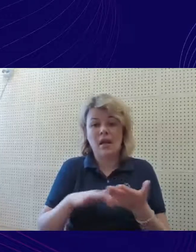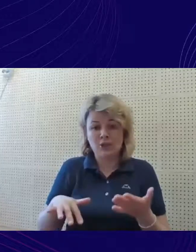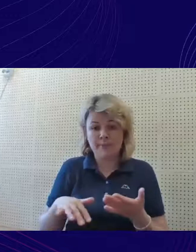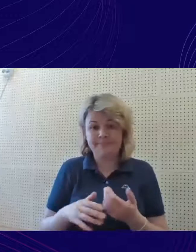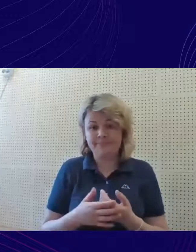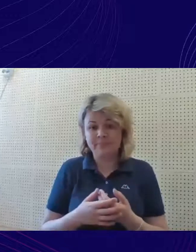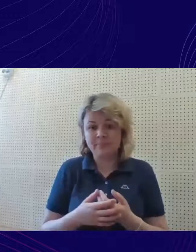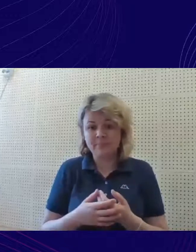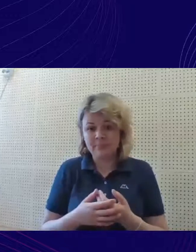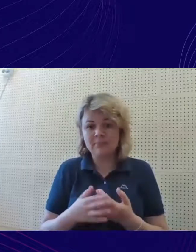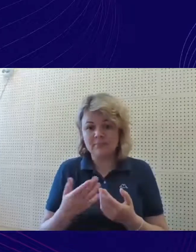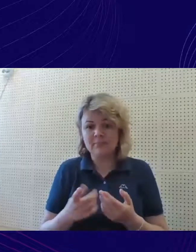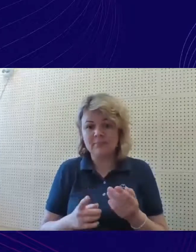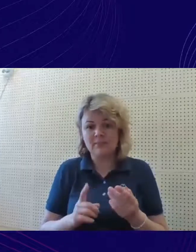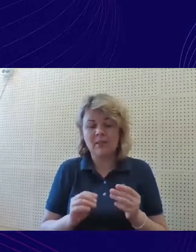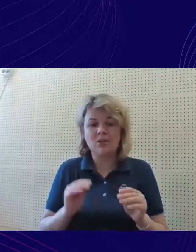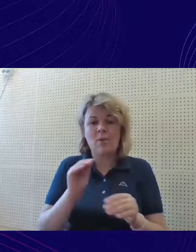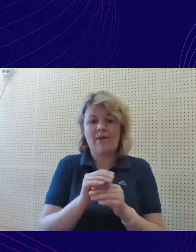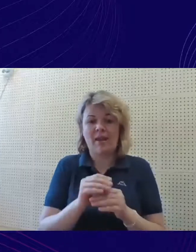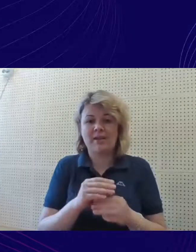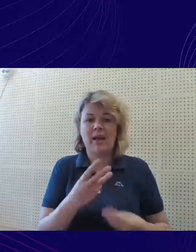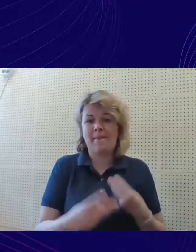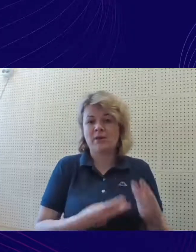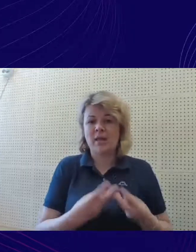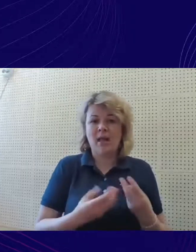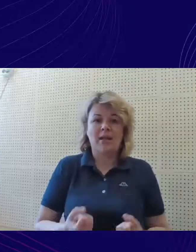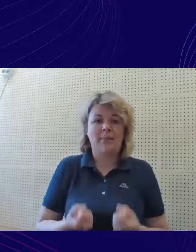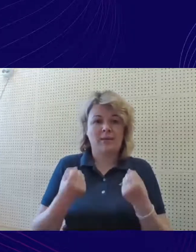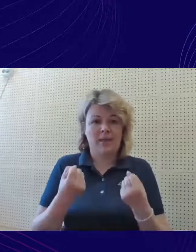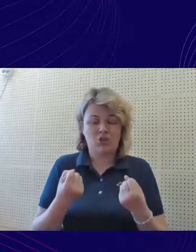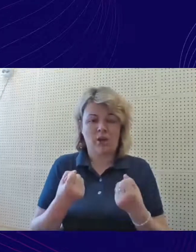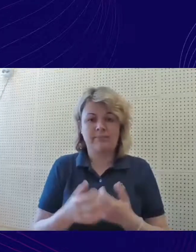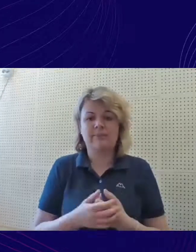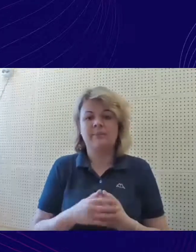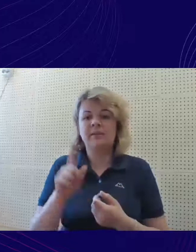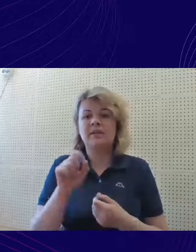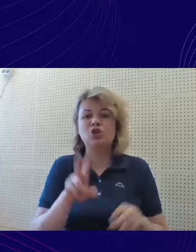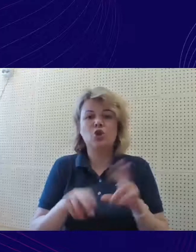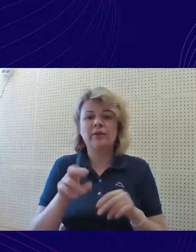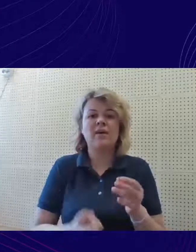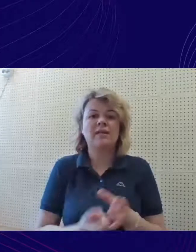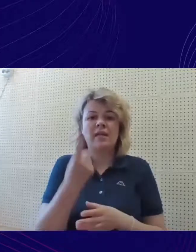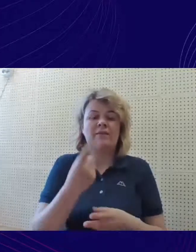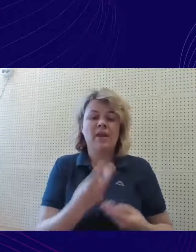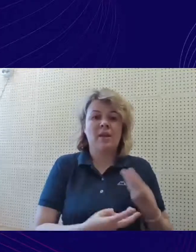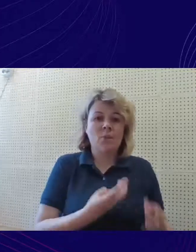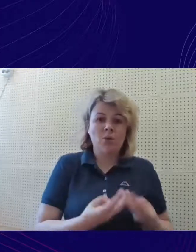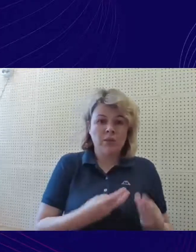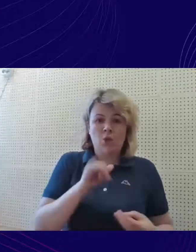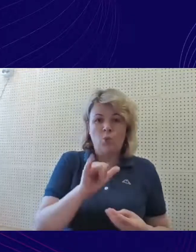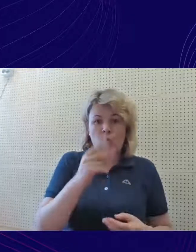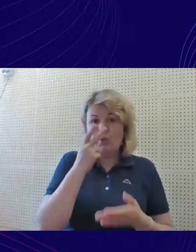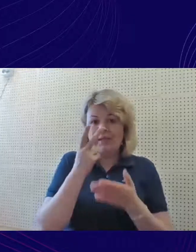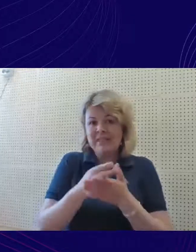уже эмоциональная поддержка, да, какая-то, когда за счет возникновения эмоций зрителя